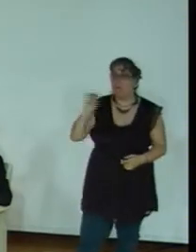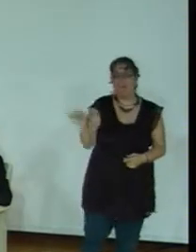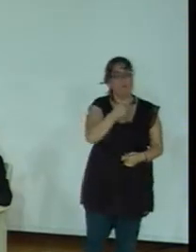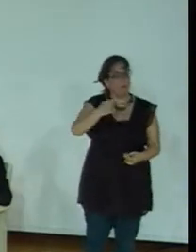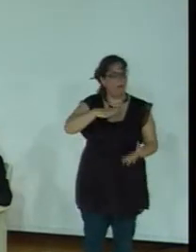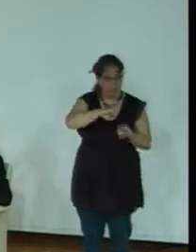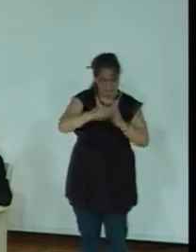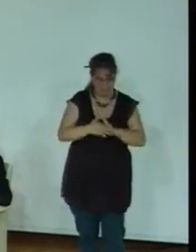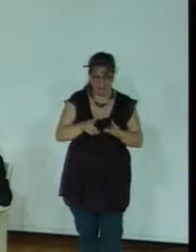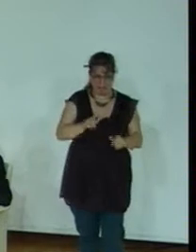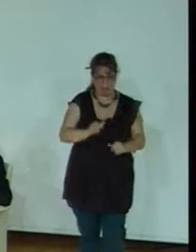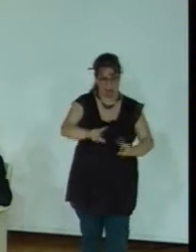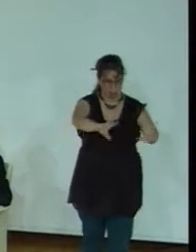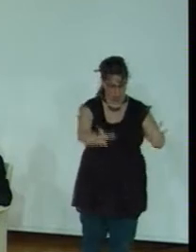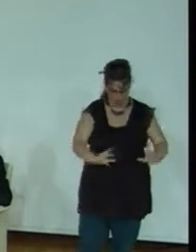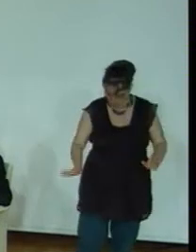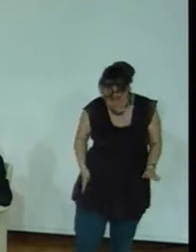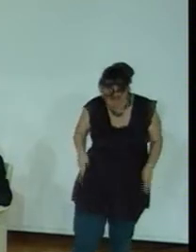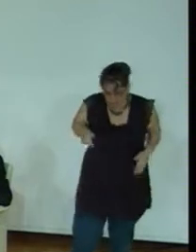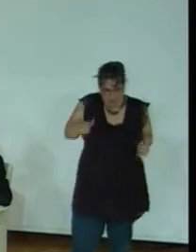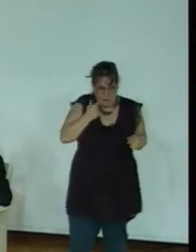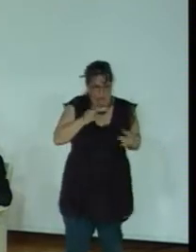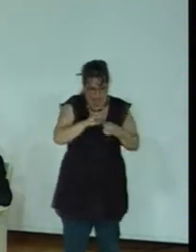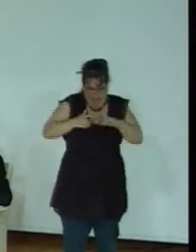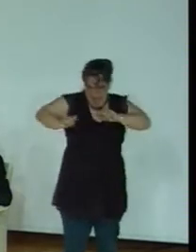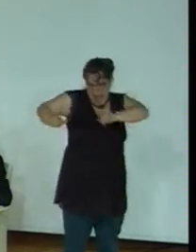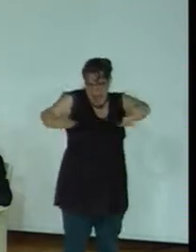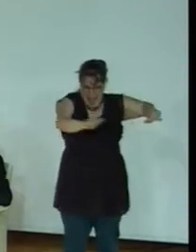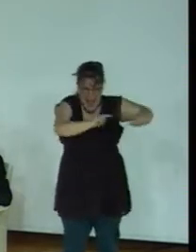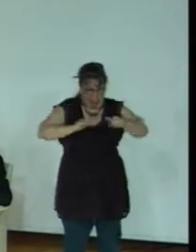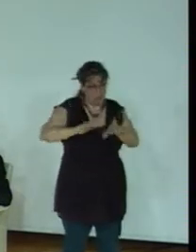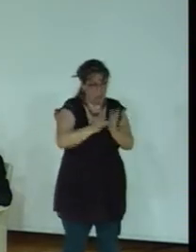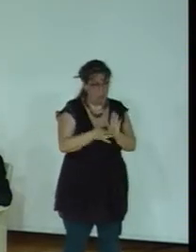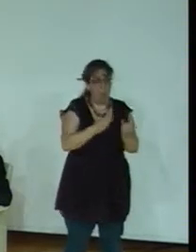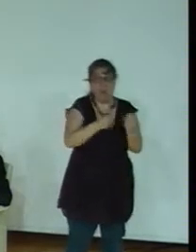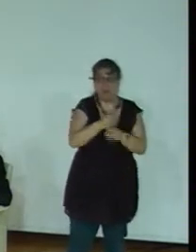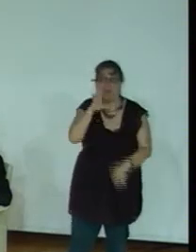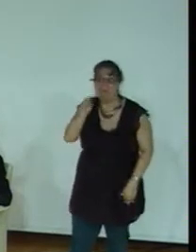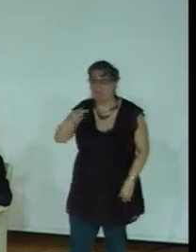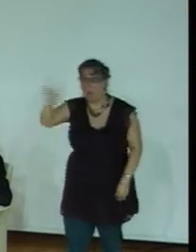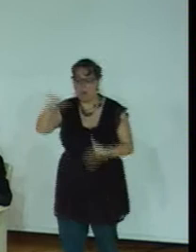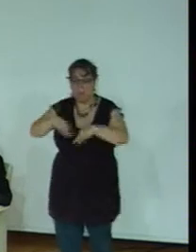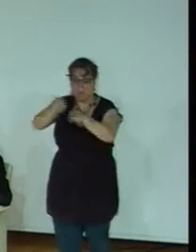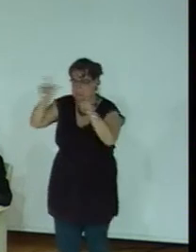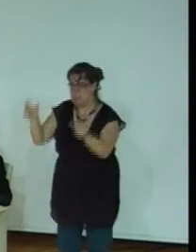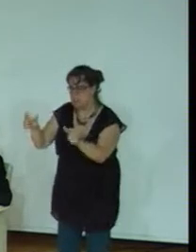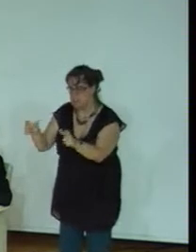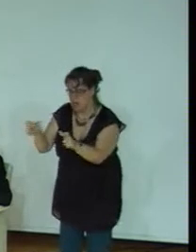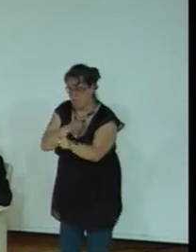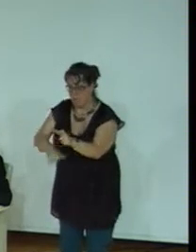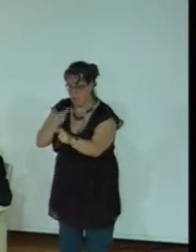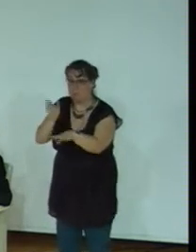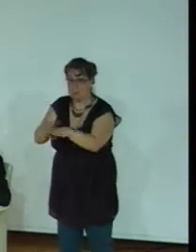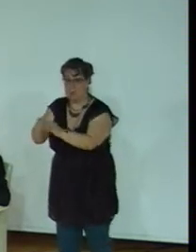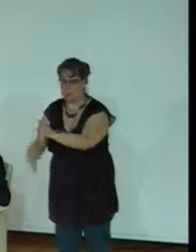Mais surtout, quand la plupart de ces spécialistes ont déjà vu les dégâts d'une surveillance globale dans des pays beaucoup moins ouverts que le nôtre. Nous